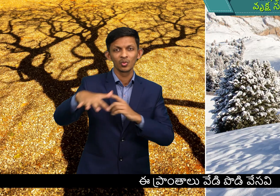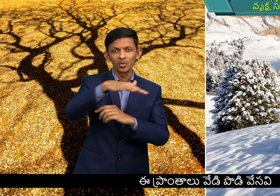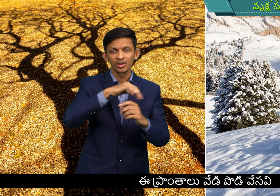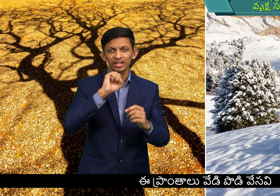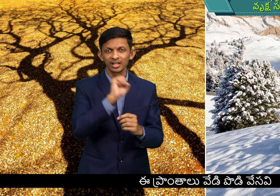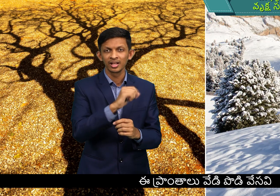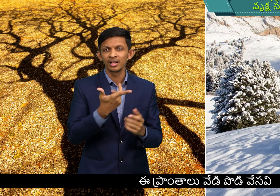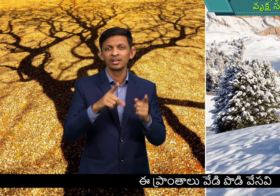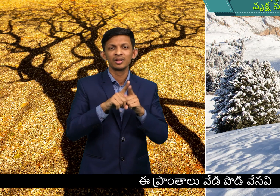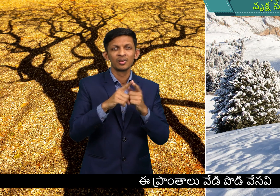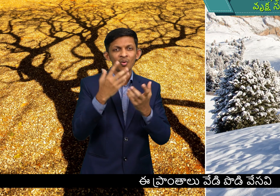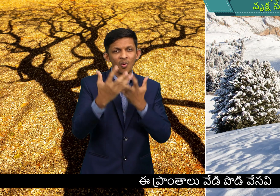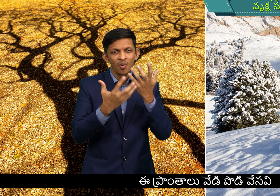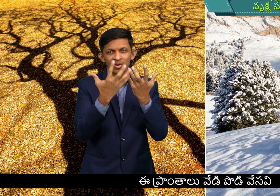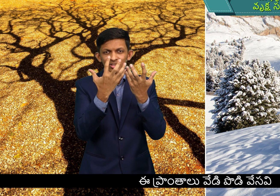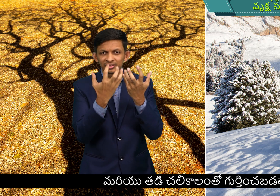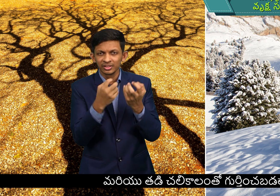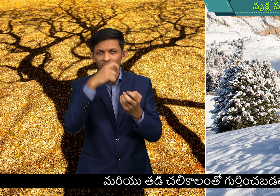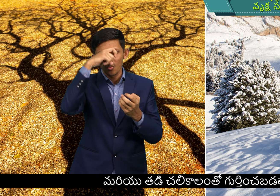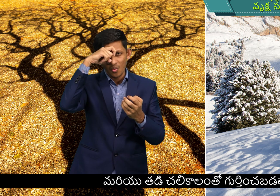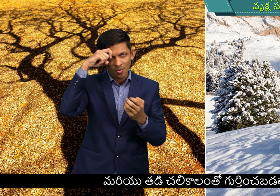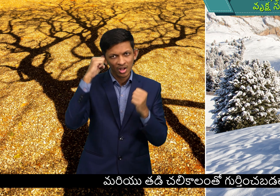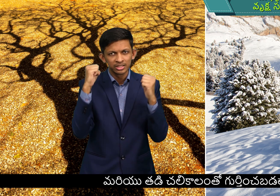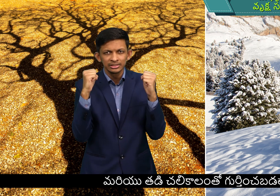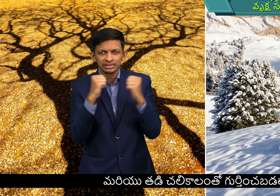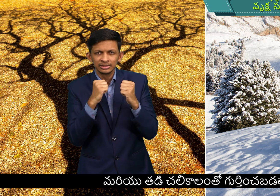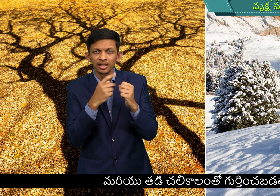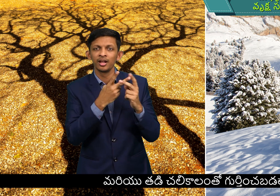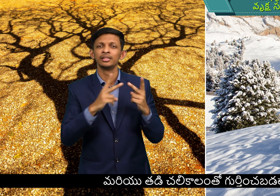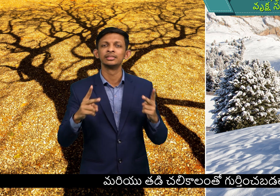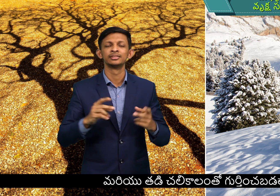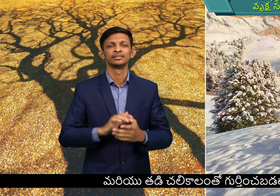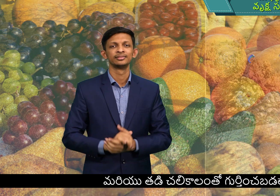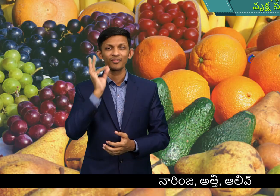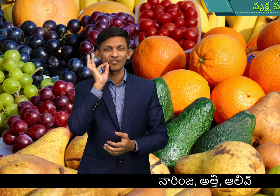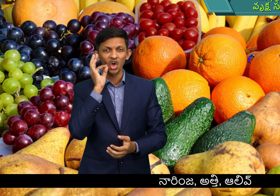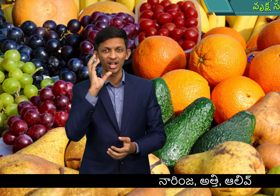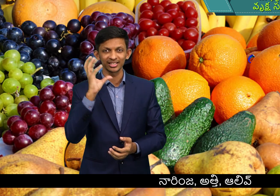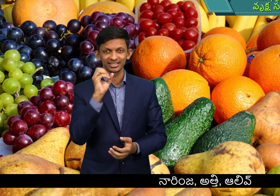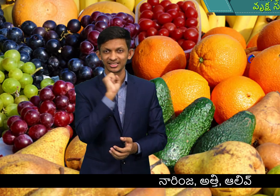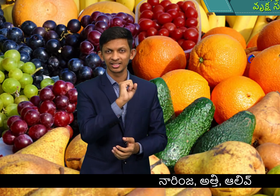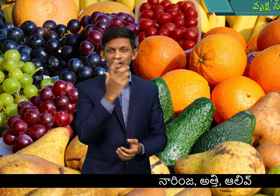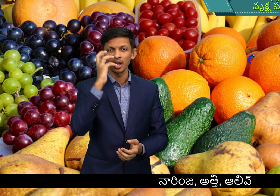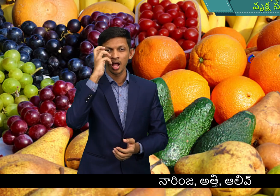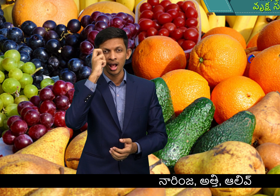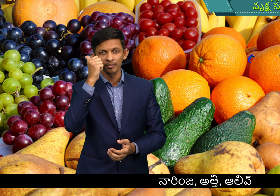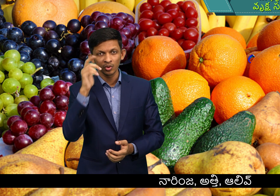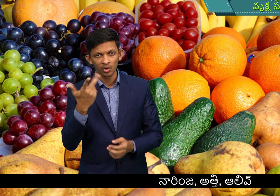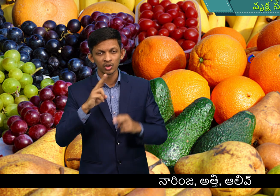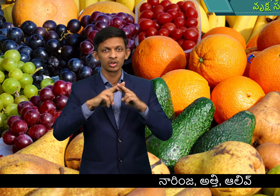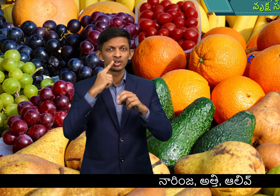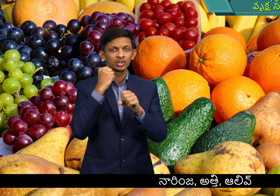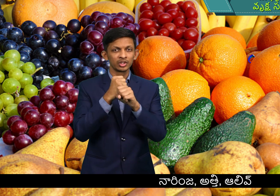ఈ ప్రాంతాలు వేడి పొడి వేసవి మరియు తడి చలికాలంతో గుర్తించబడతాయి. నారింజ,